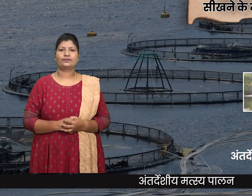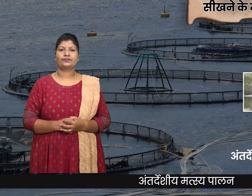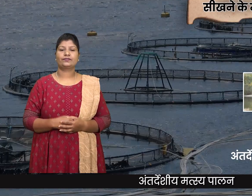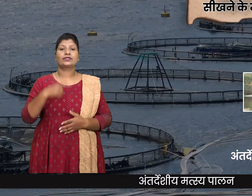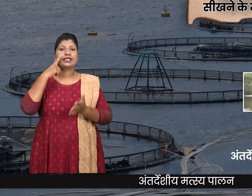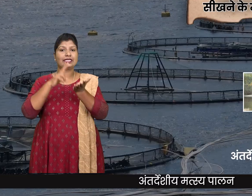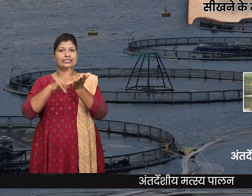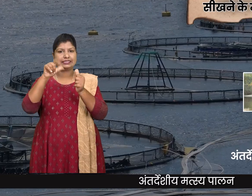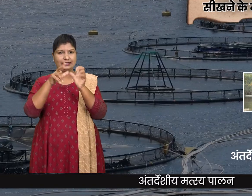अंतर्देशीय मत्स्य पालन।